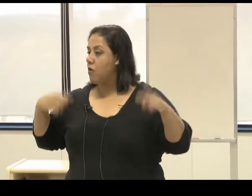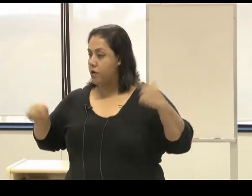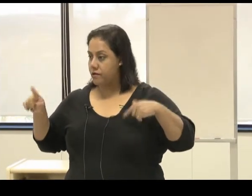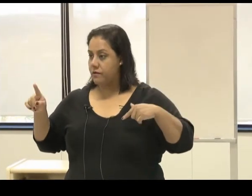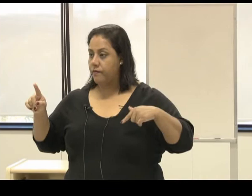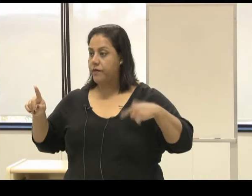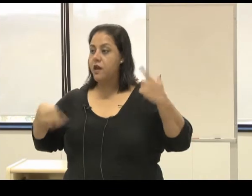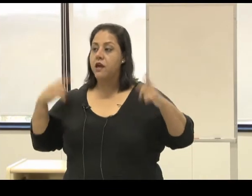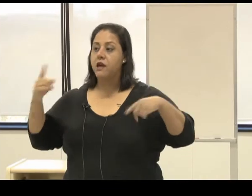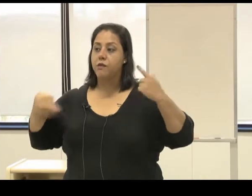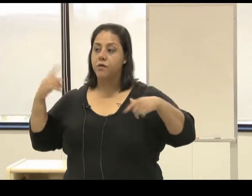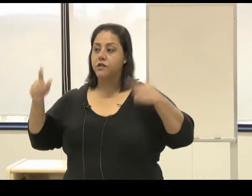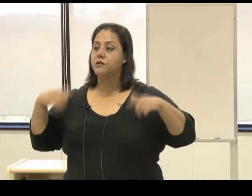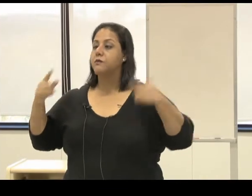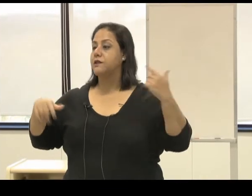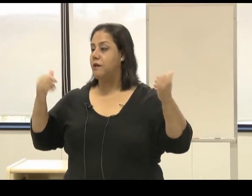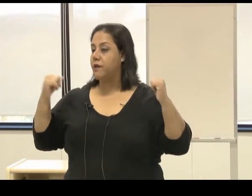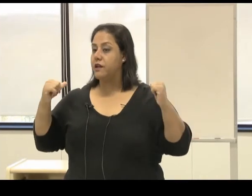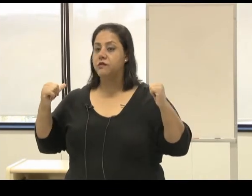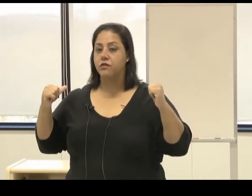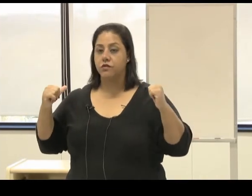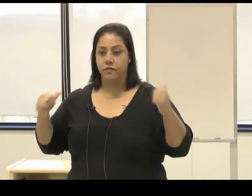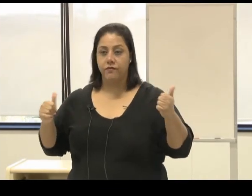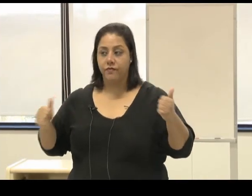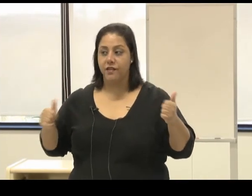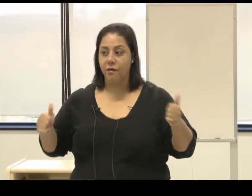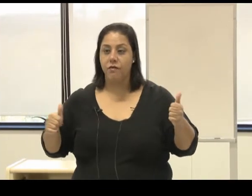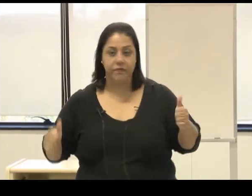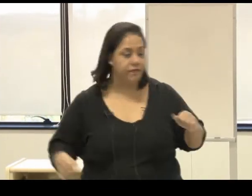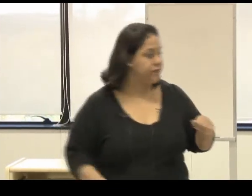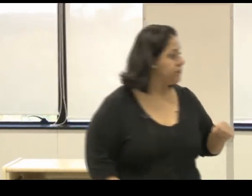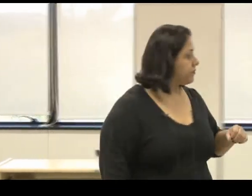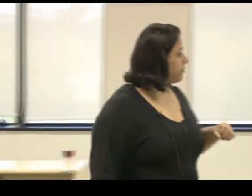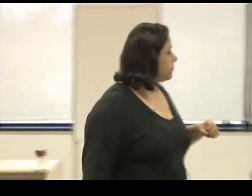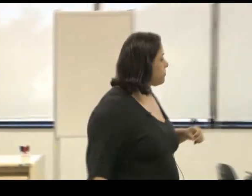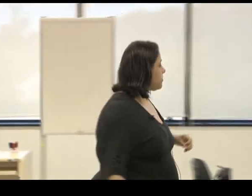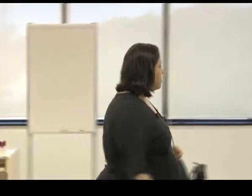coisa. E depois nós vamos passar para esse outro, tá bom?